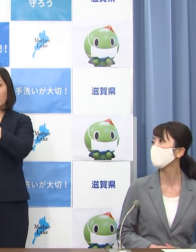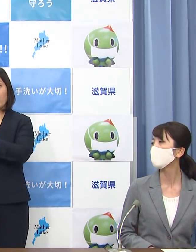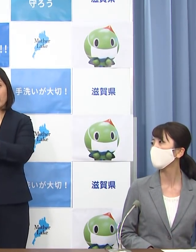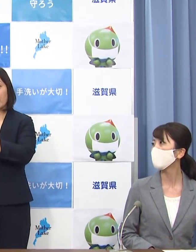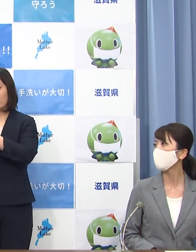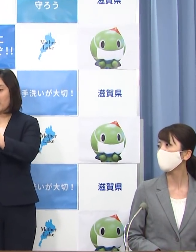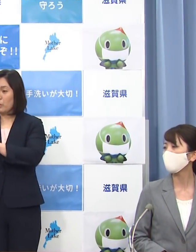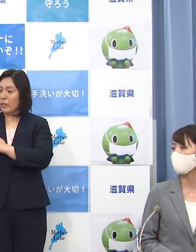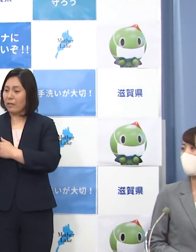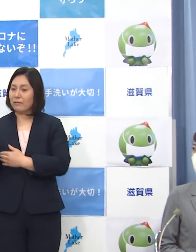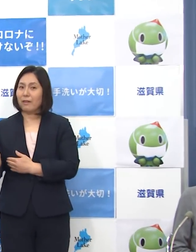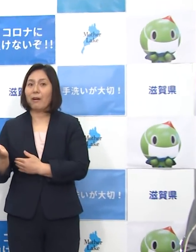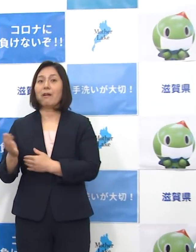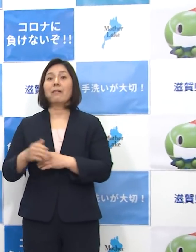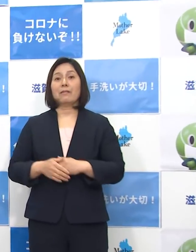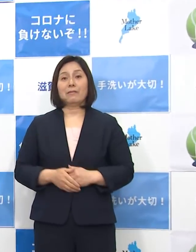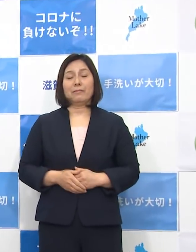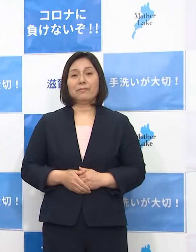か